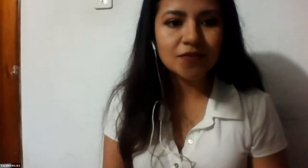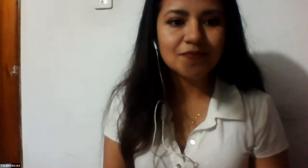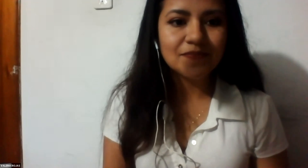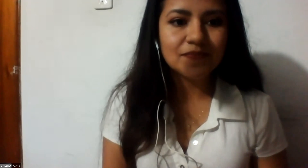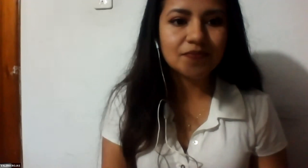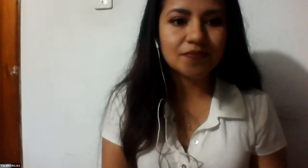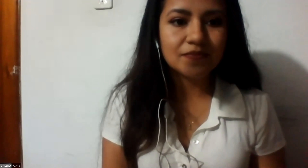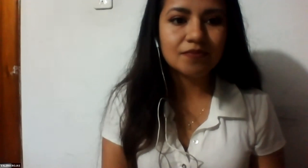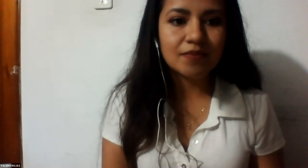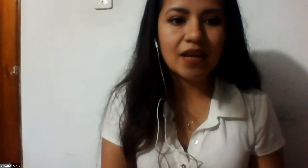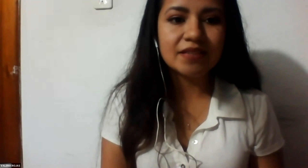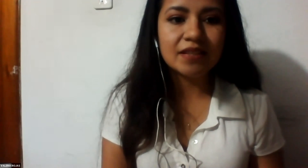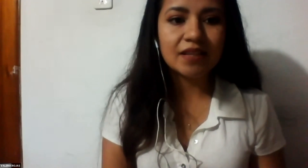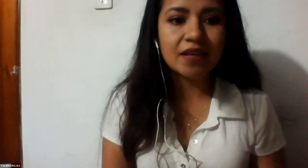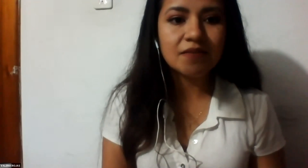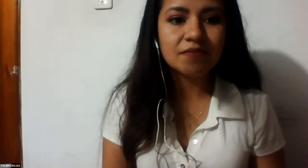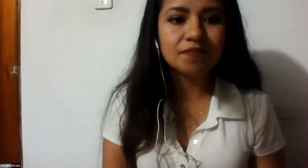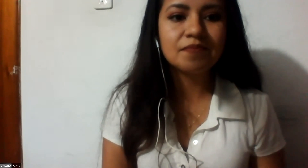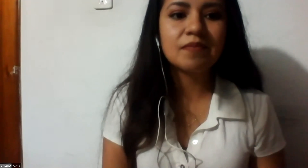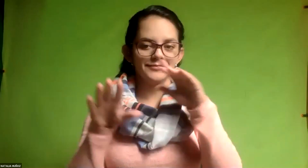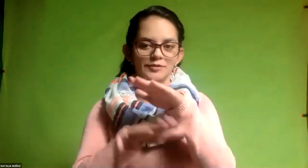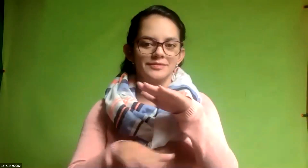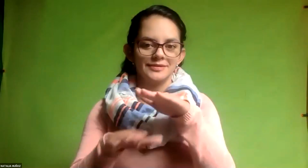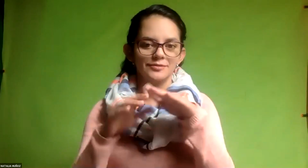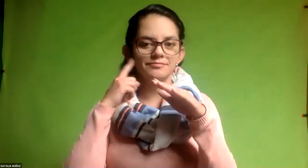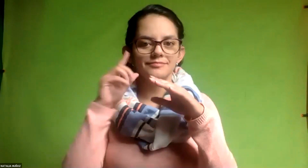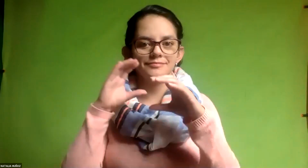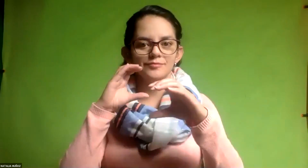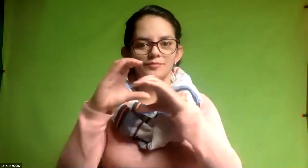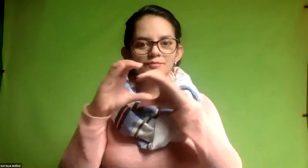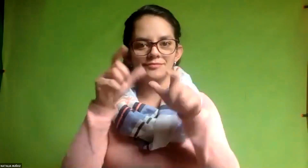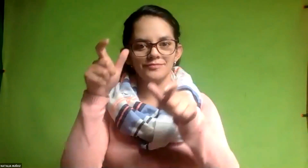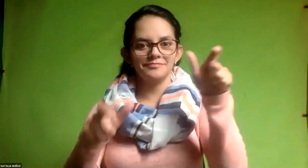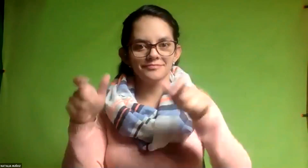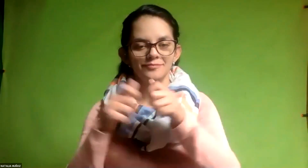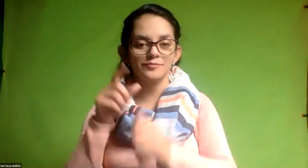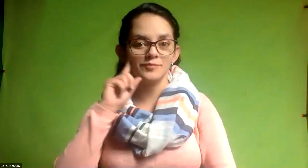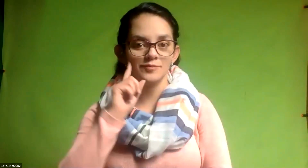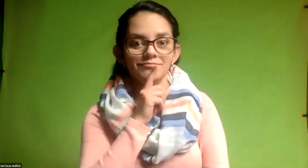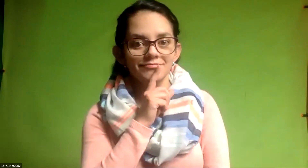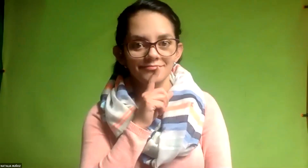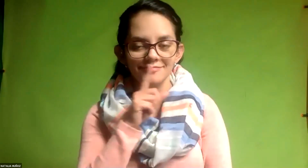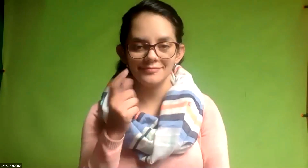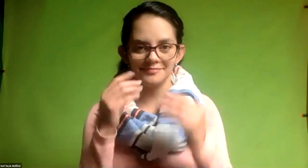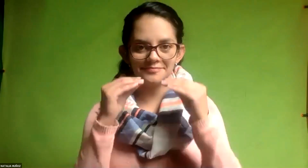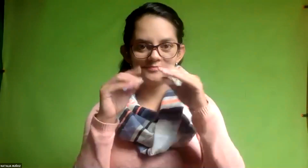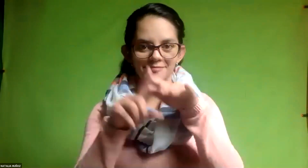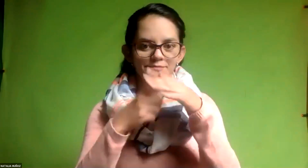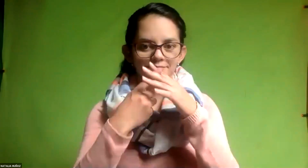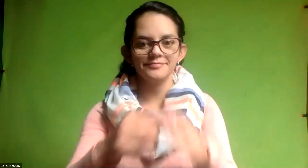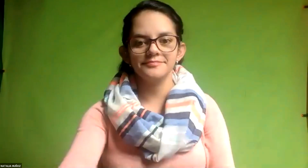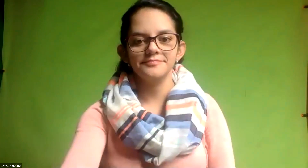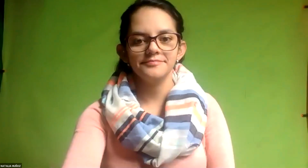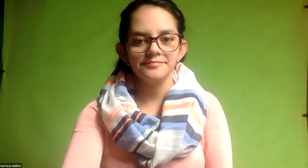Bienvenidos a este taller de señas básicas para comunicarnos con las personas sordas.